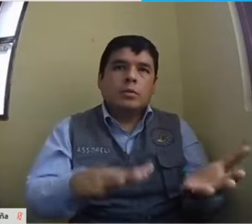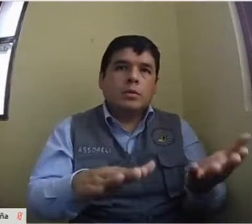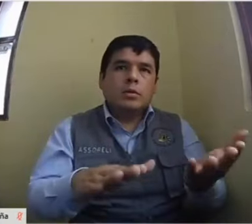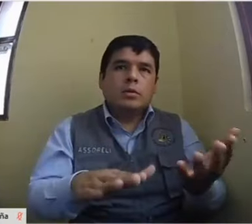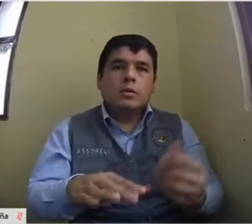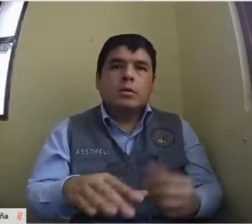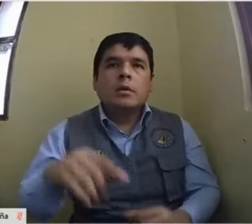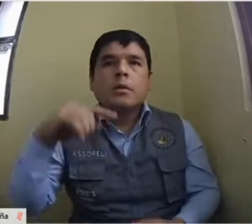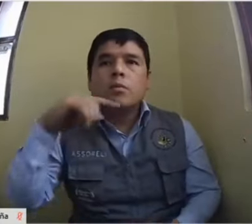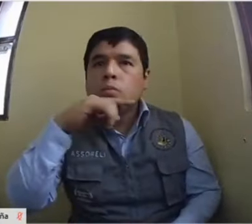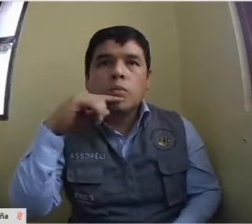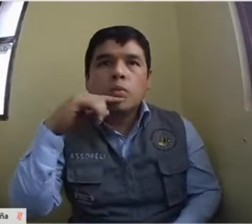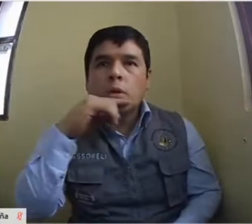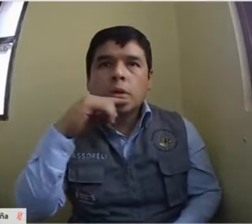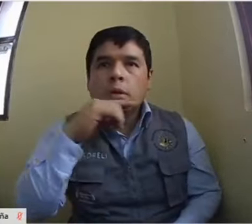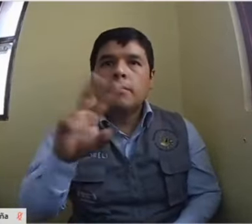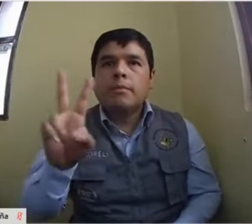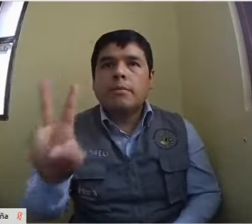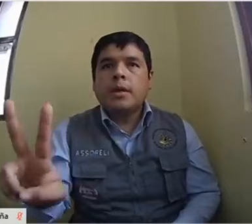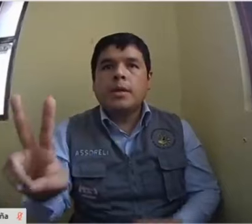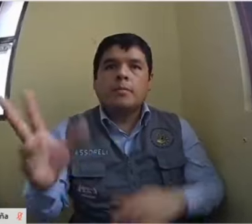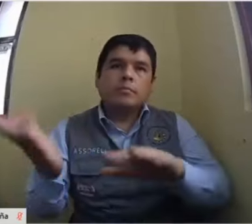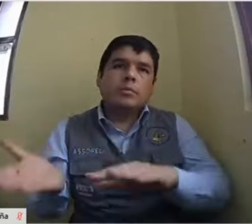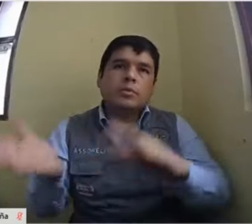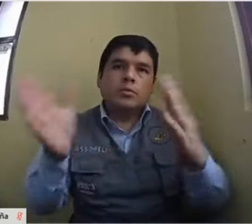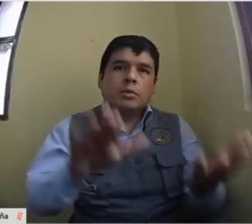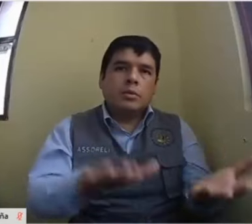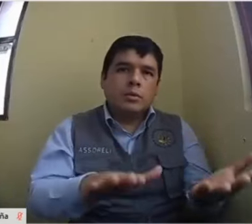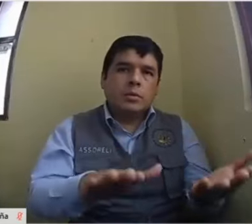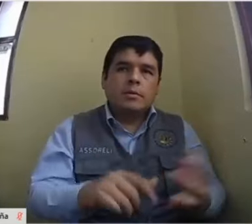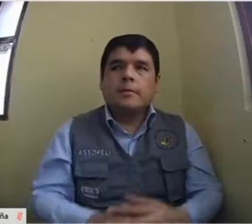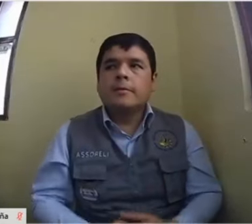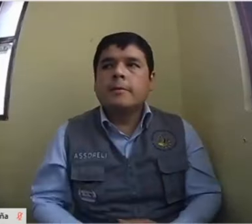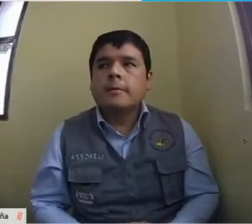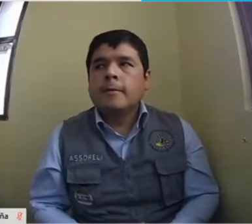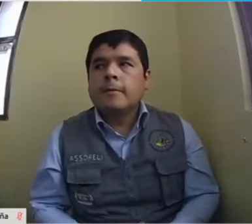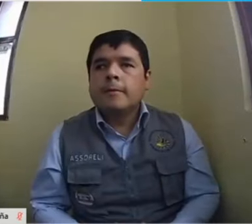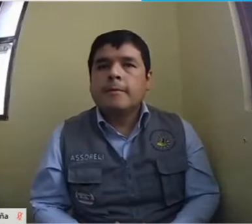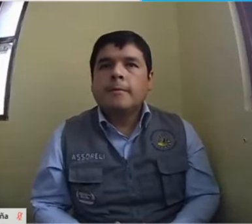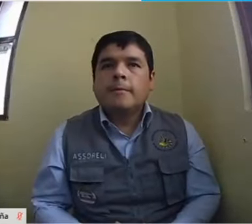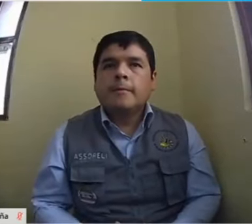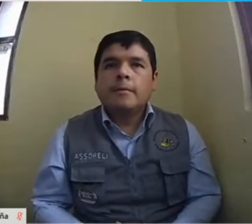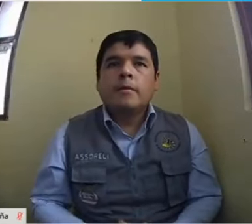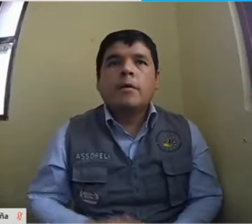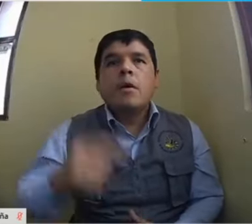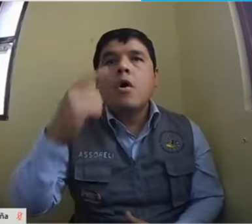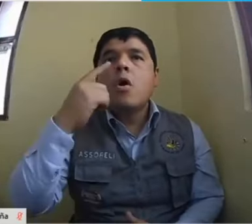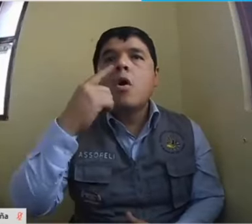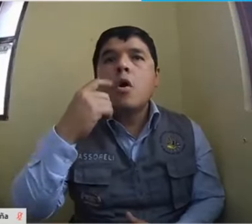Viuda, mujer, la B y la seña de muerte. Mujer, B y la seña de muerte,